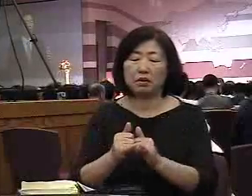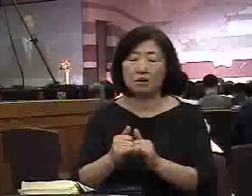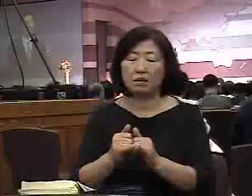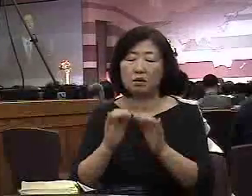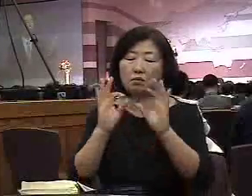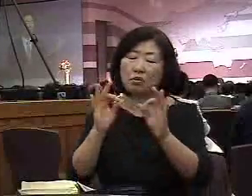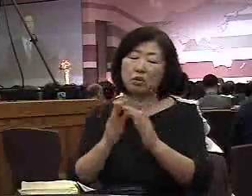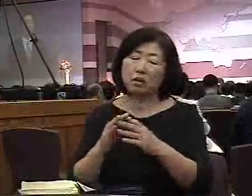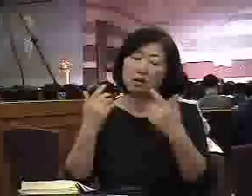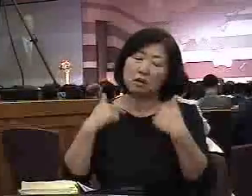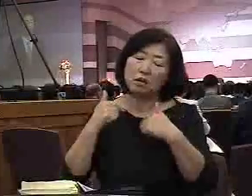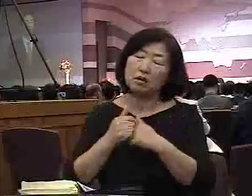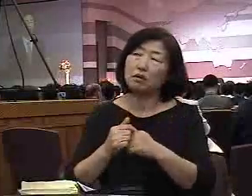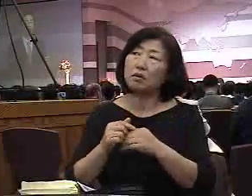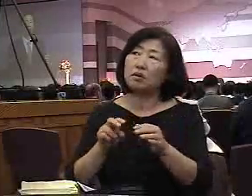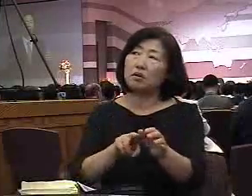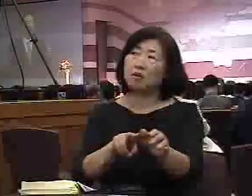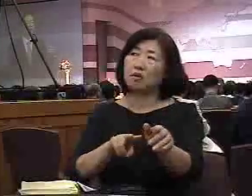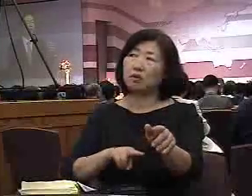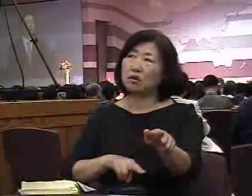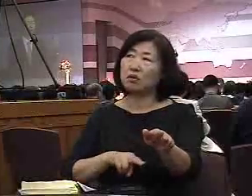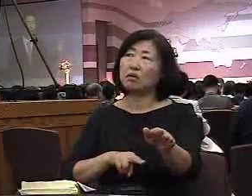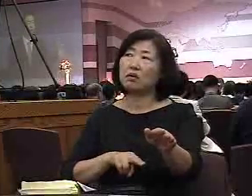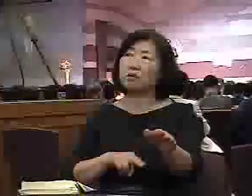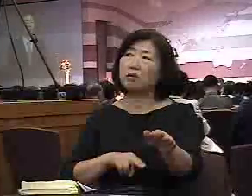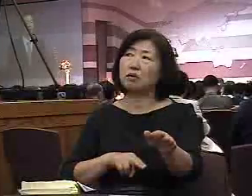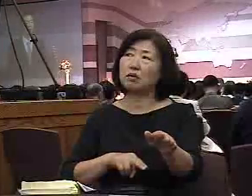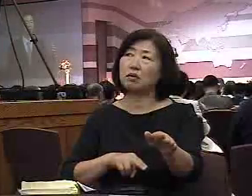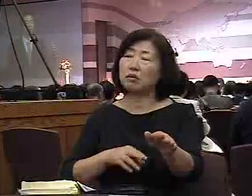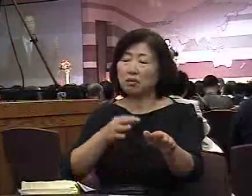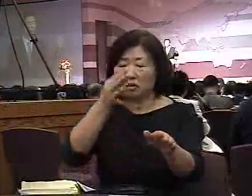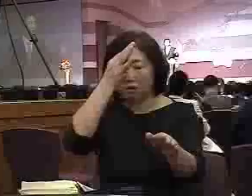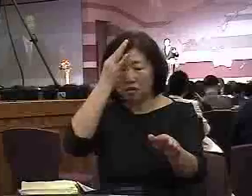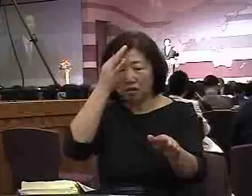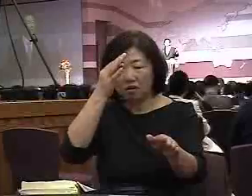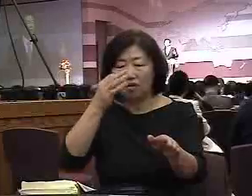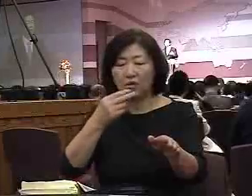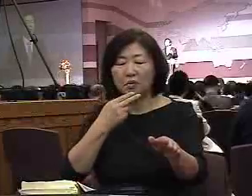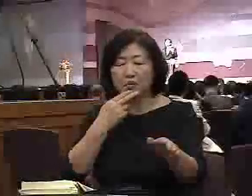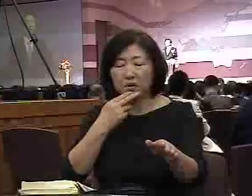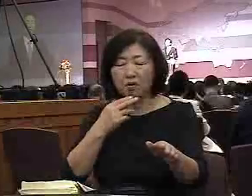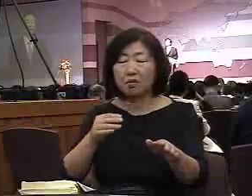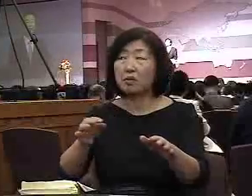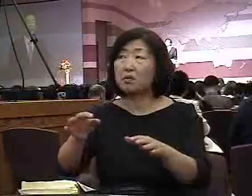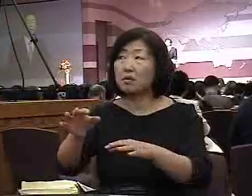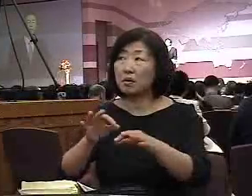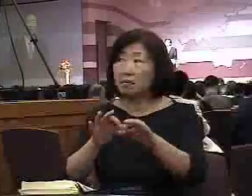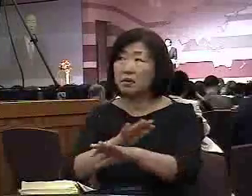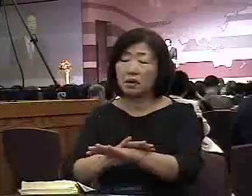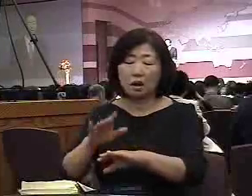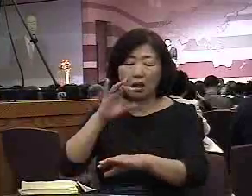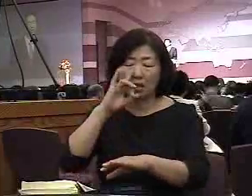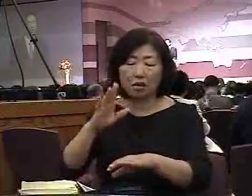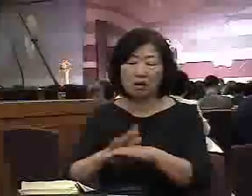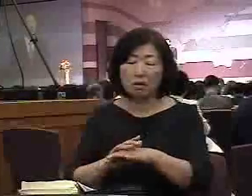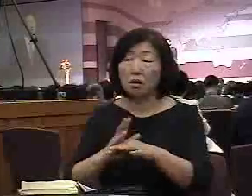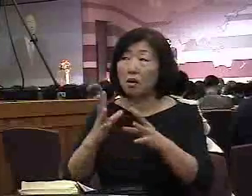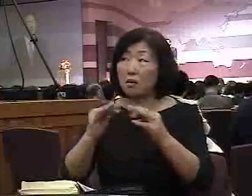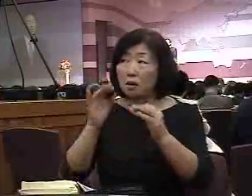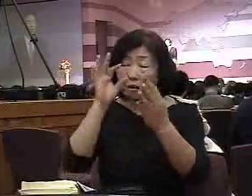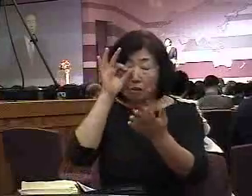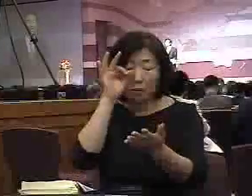볼 때는 좀 늘 보면 뒤처지고 늘 술수도 못 써가지고 사업에도 좀 잘 안 되고 이런 걸 많이 봤고요. 그래서 참